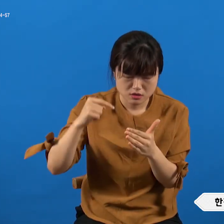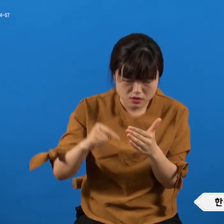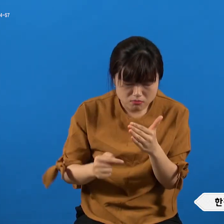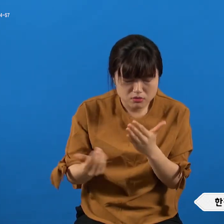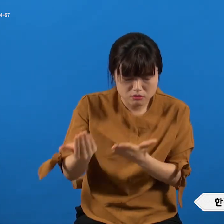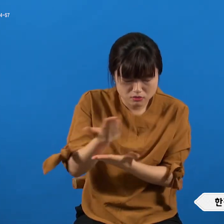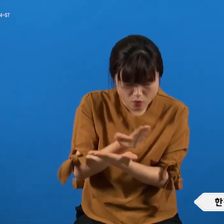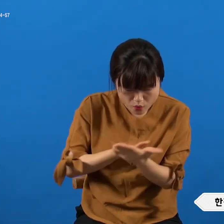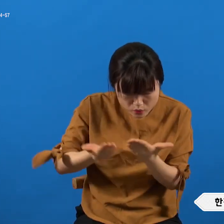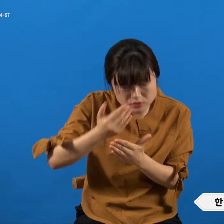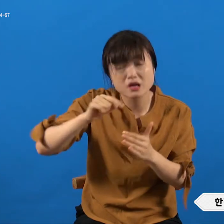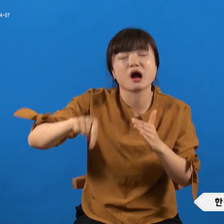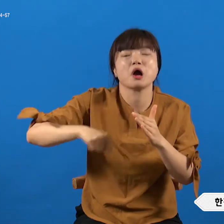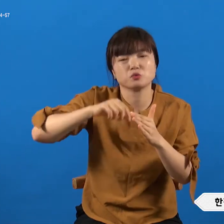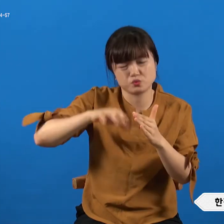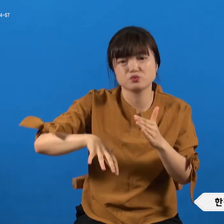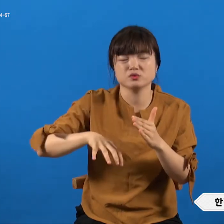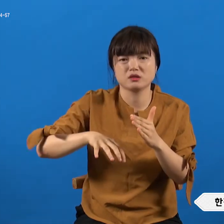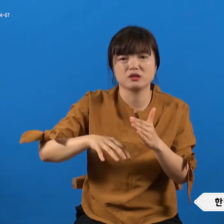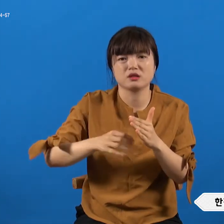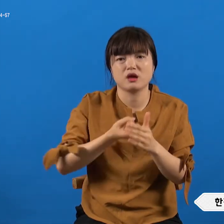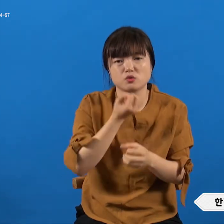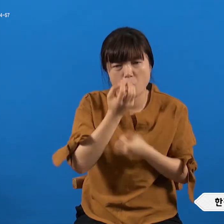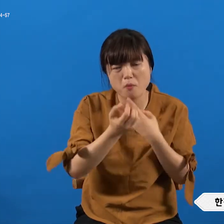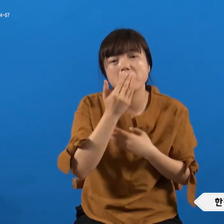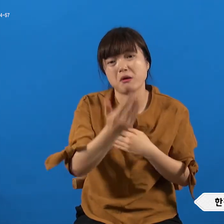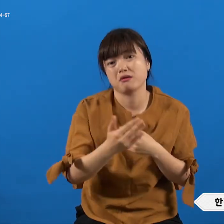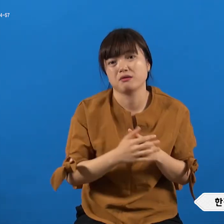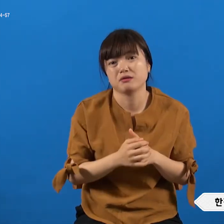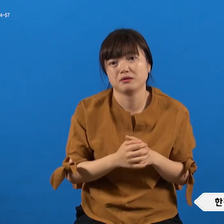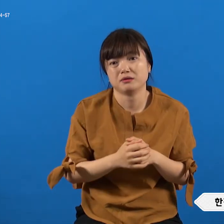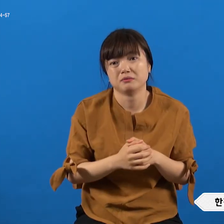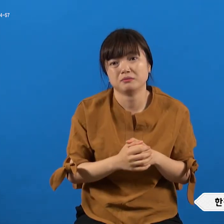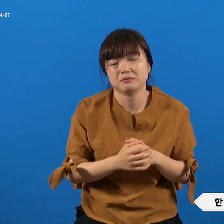깊이 교제하고 교통하는 사람만이 할 수 있습니다.